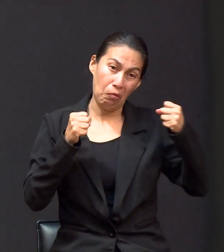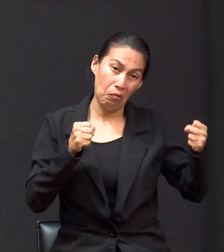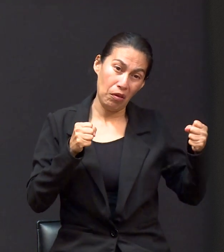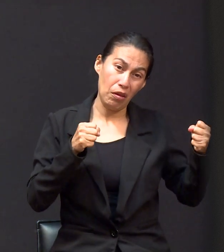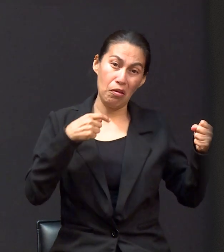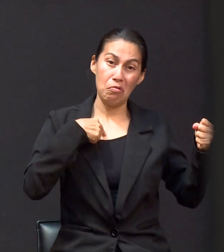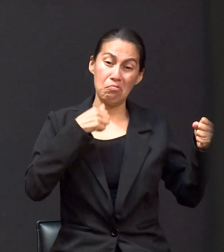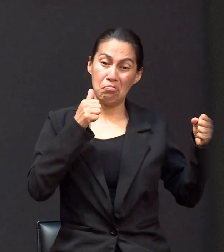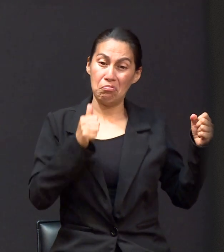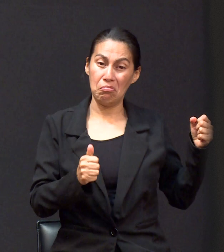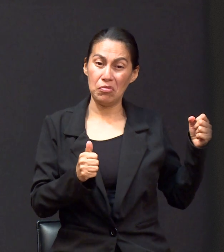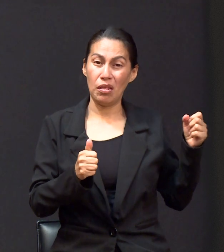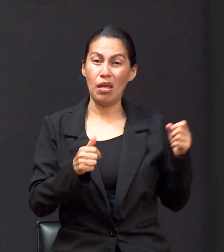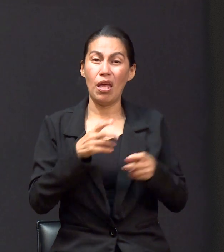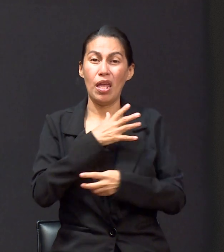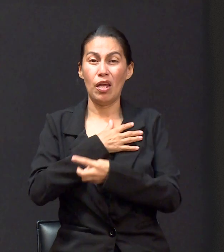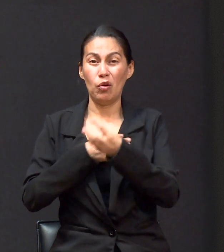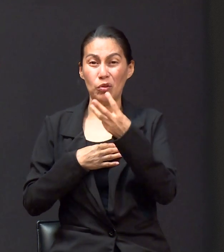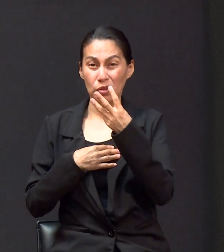3 hijos